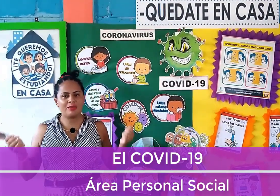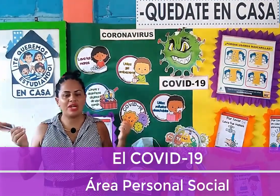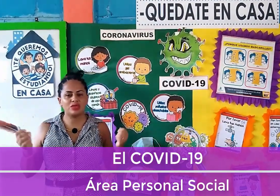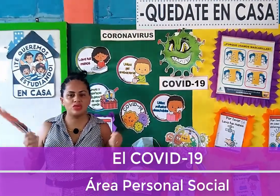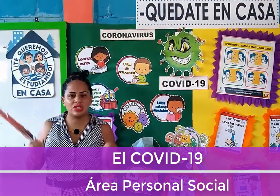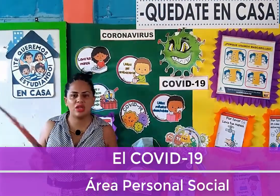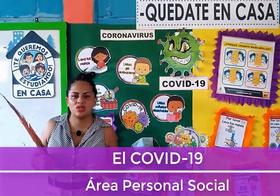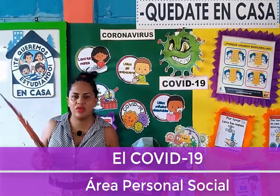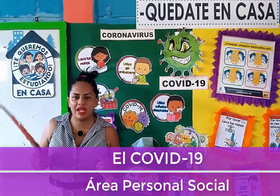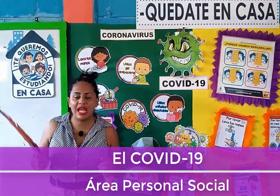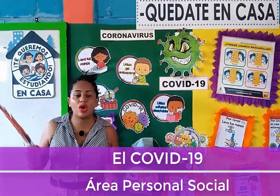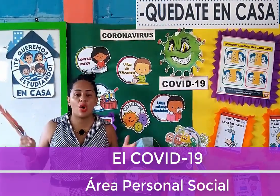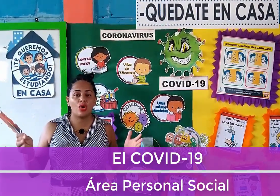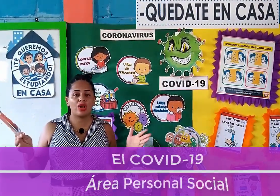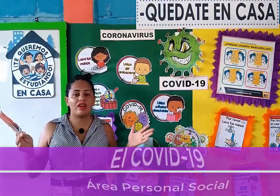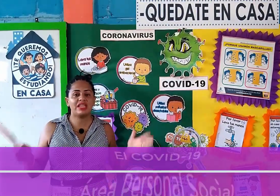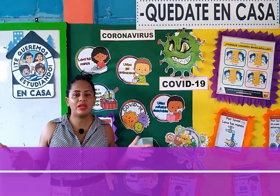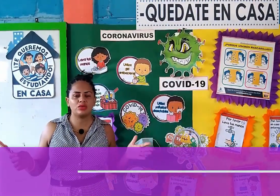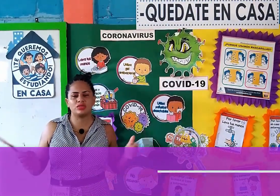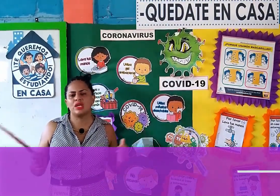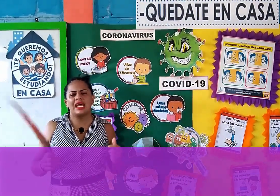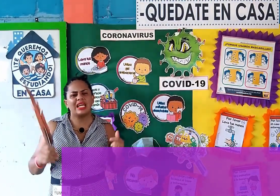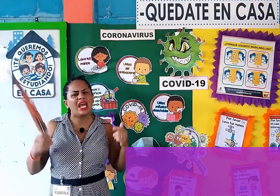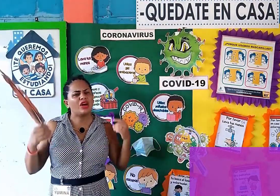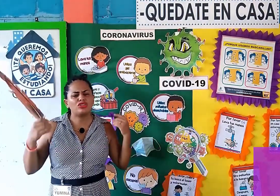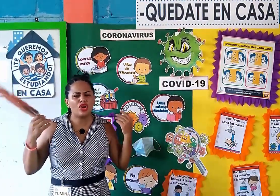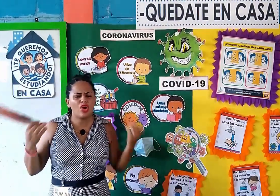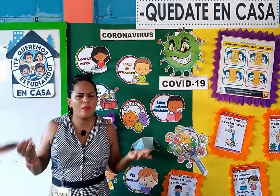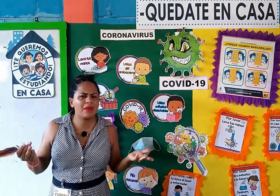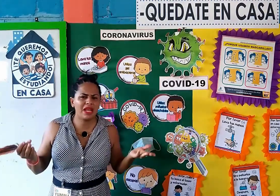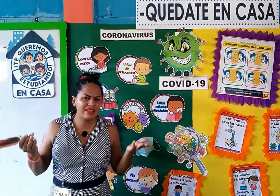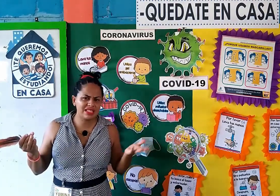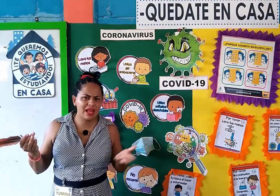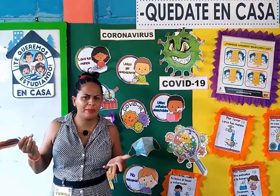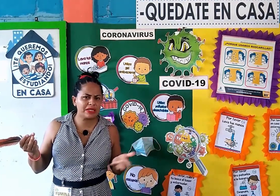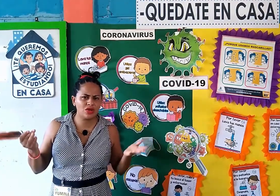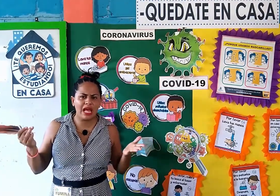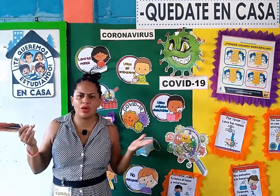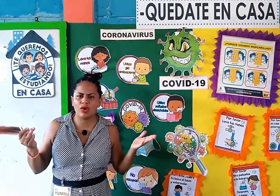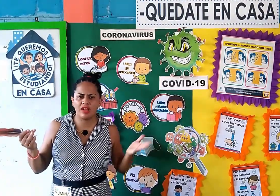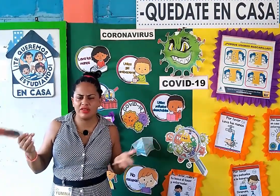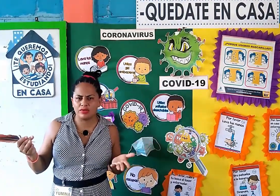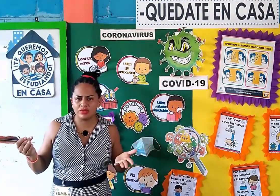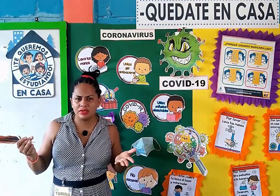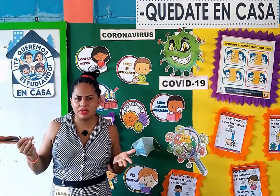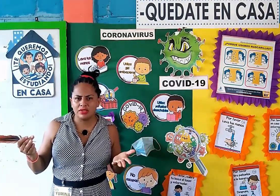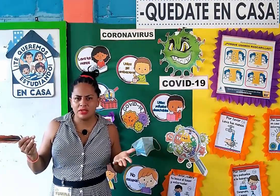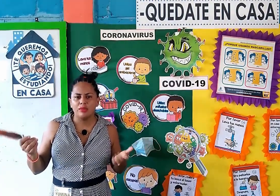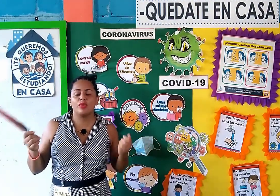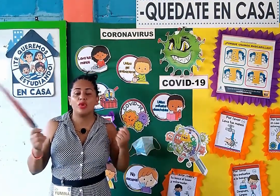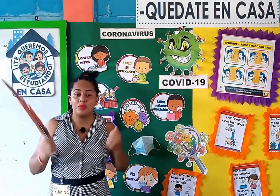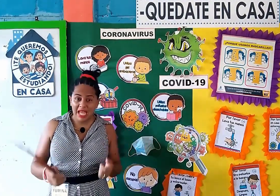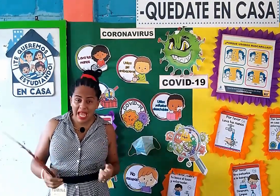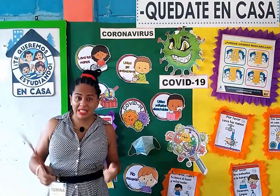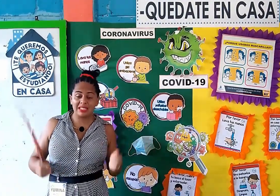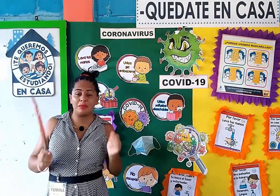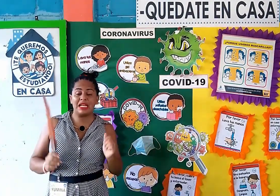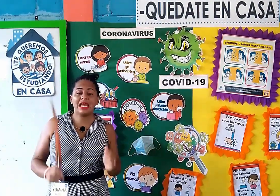hemos escuchado sobre el coronavirus. ¿Qué otro nombre le dicen las personas al coronavirus? Muy bien, también le